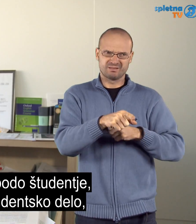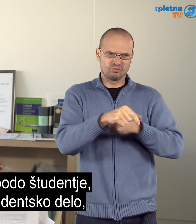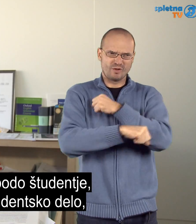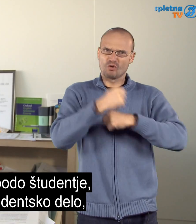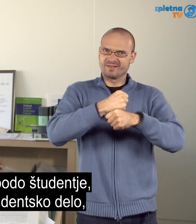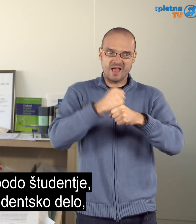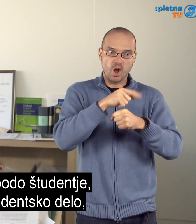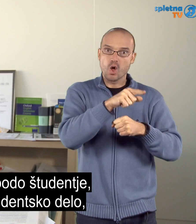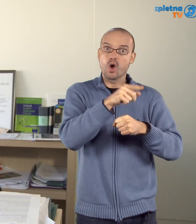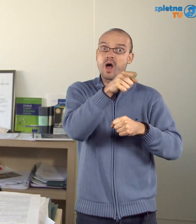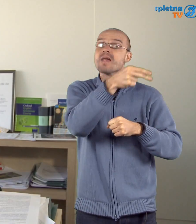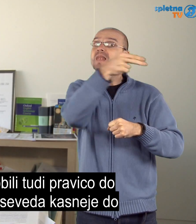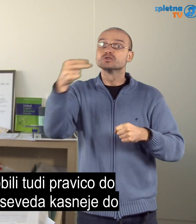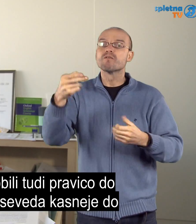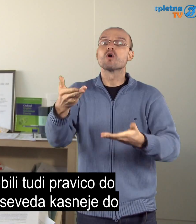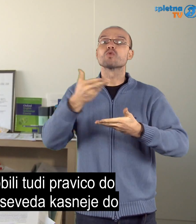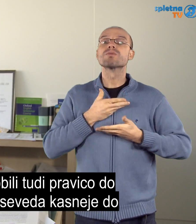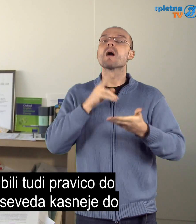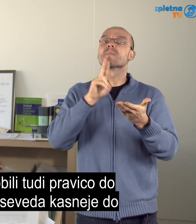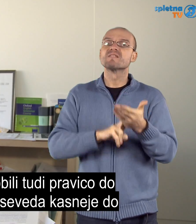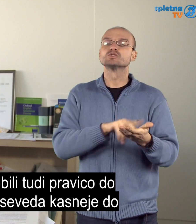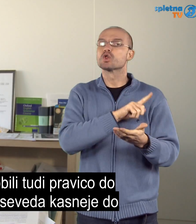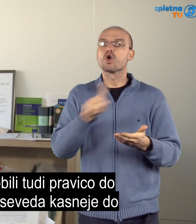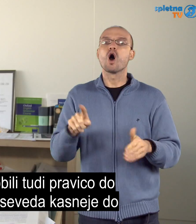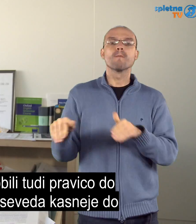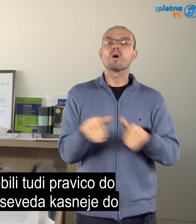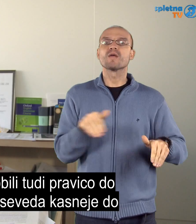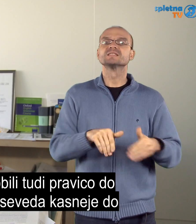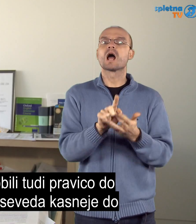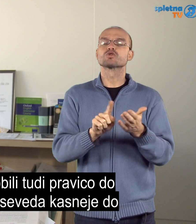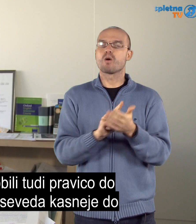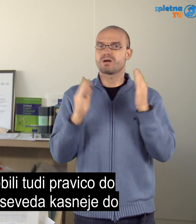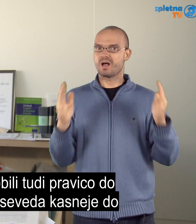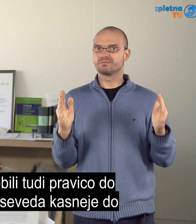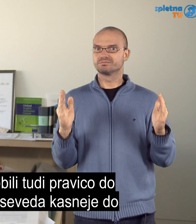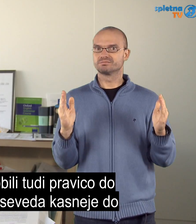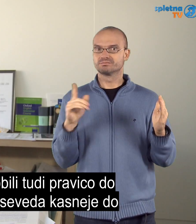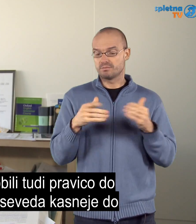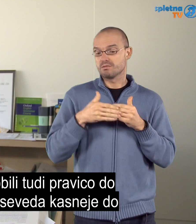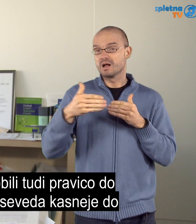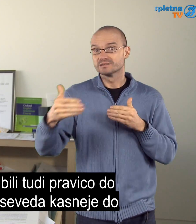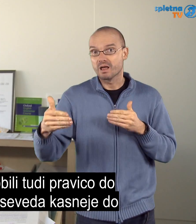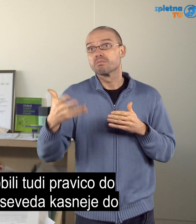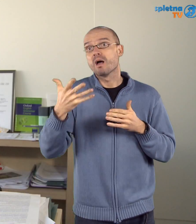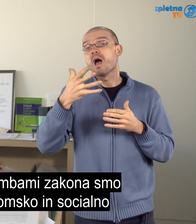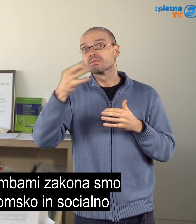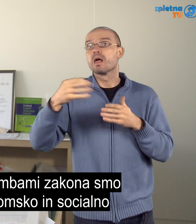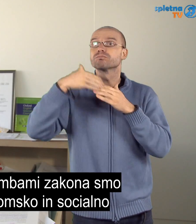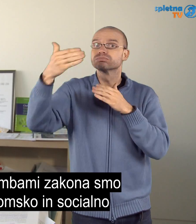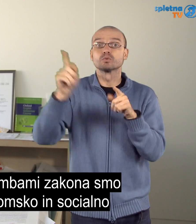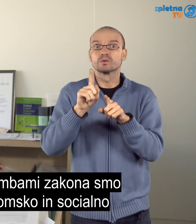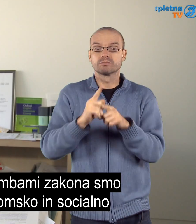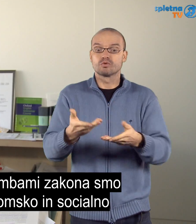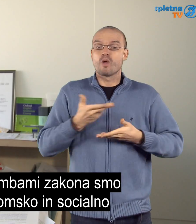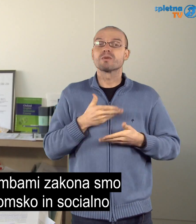iz tega naslova pridobili tudi pravico do pokojninske dobe in seveda kasneje nekega dne do